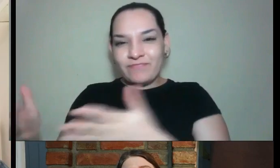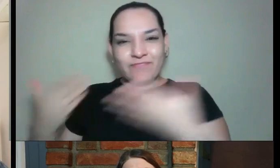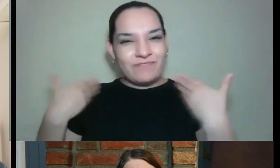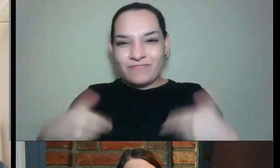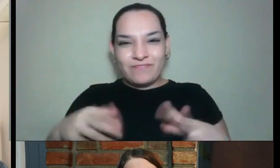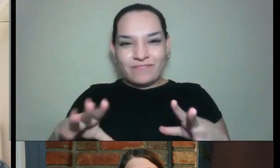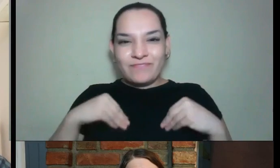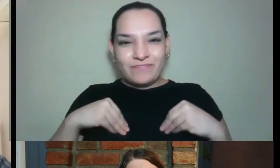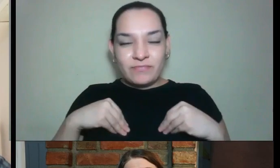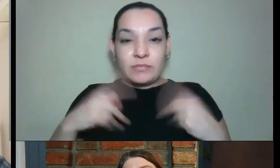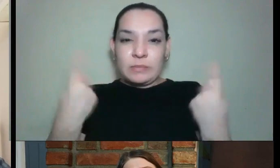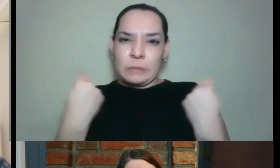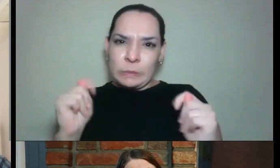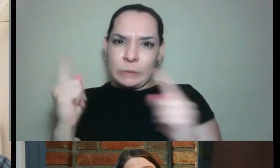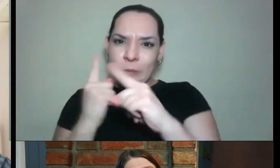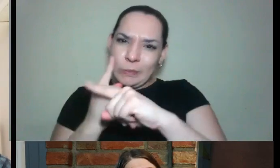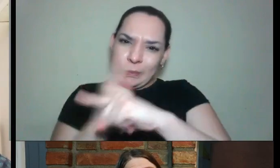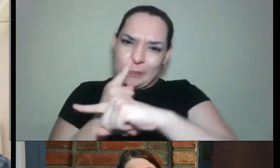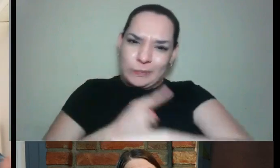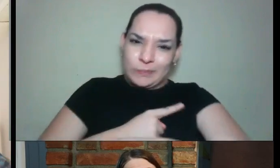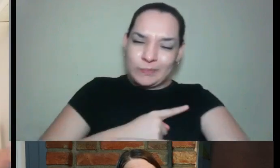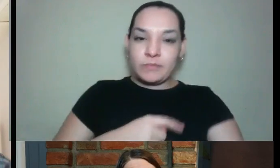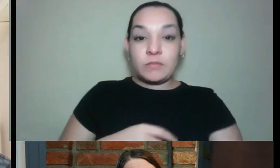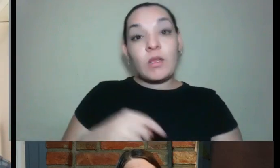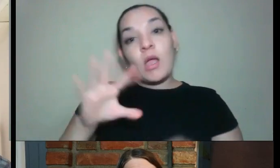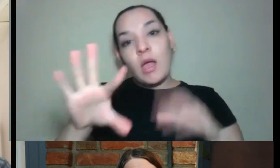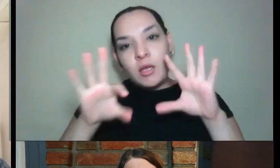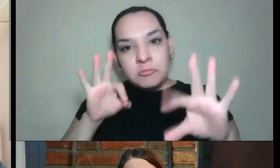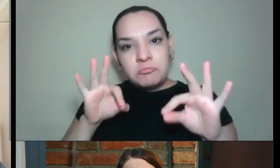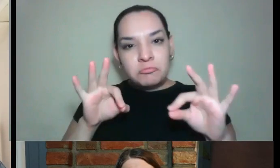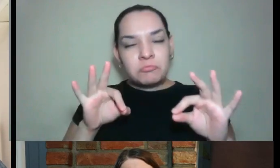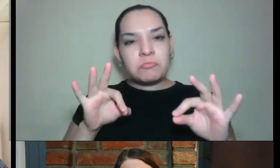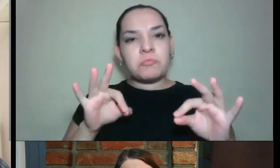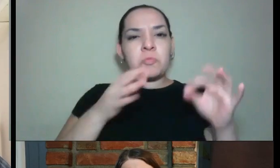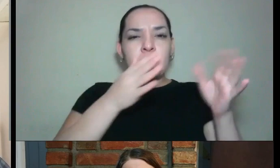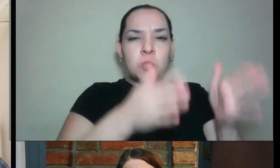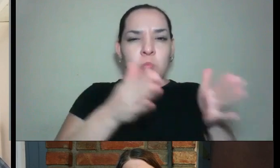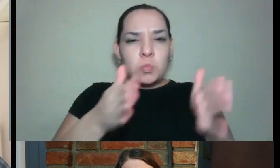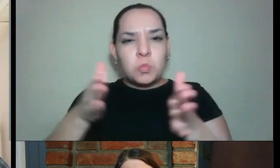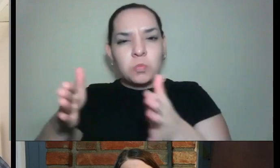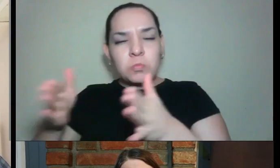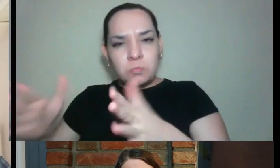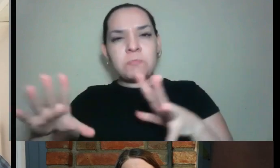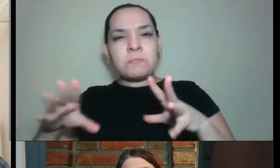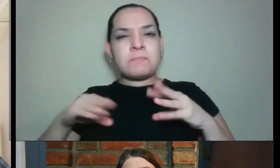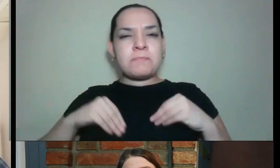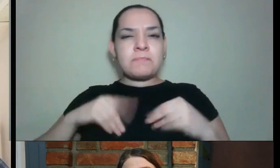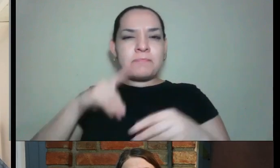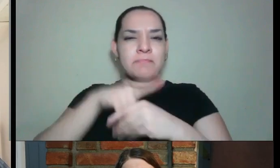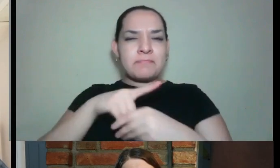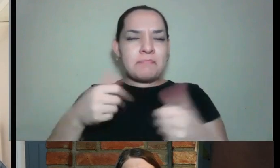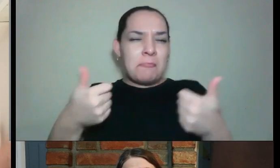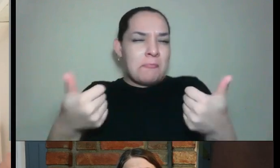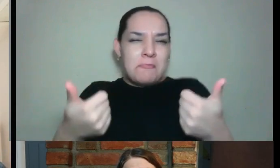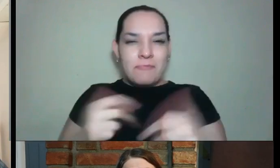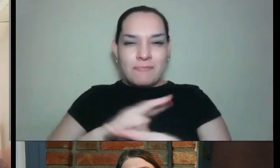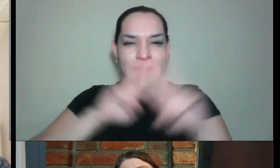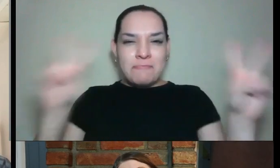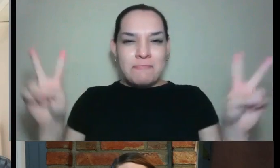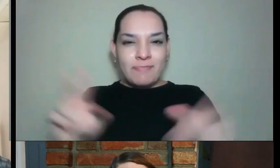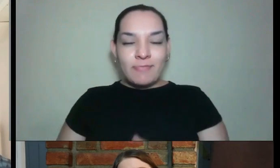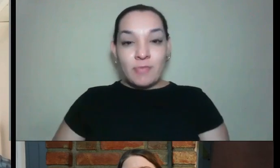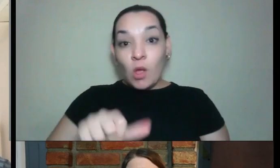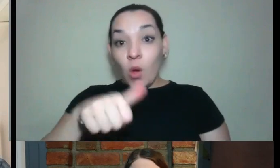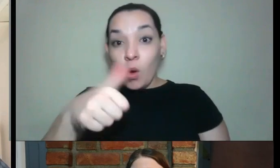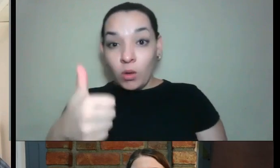proceso sano de asumir su persona y tratan de ser otras. Y hay personas que han asumido su proceso y